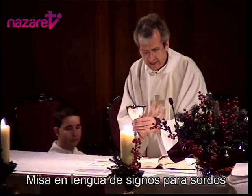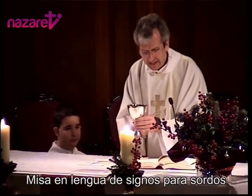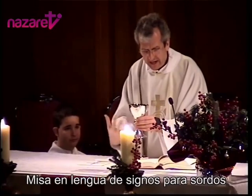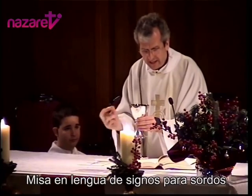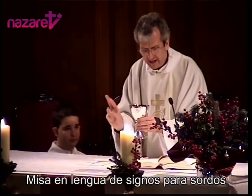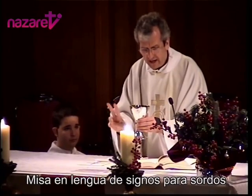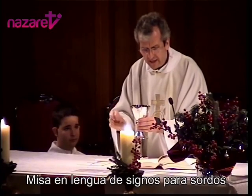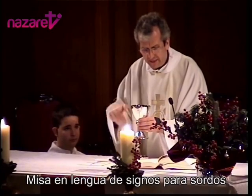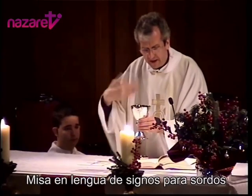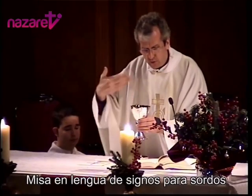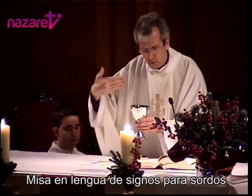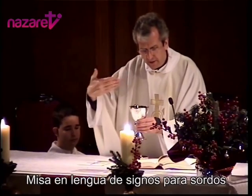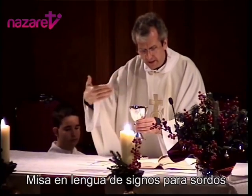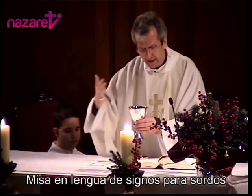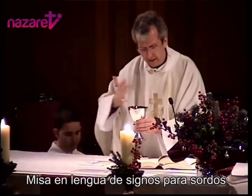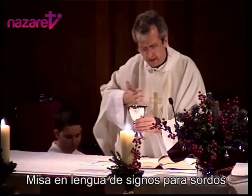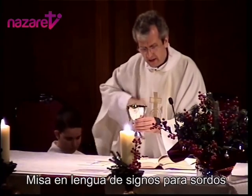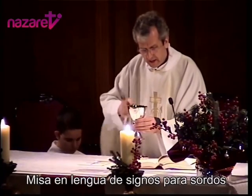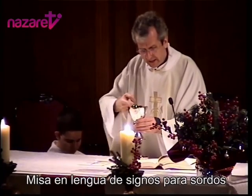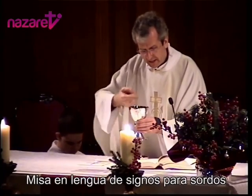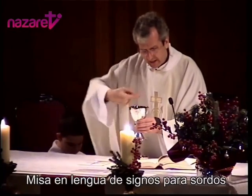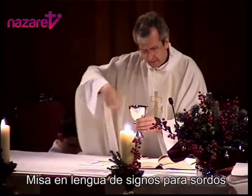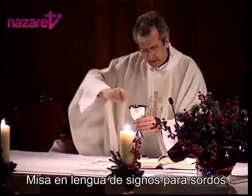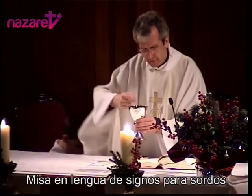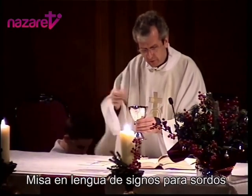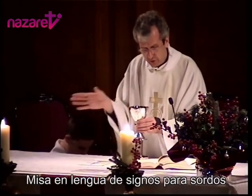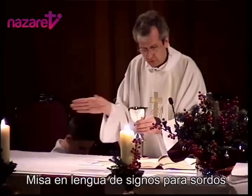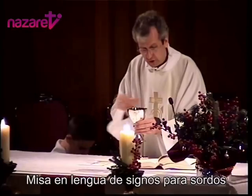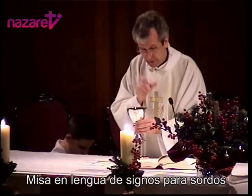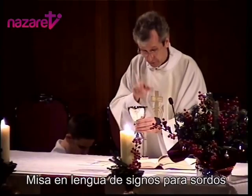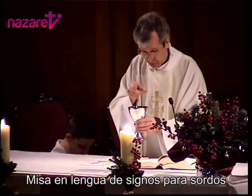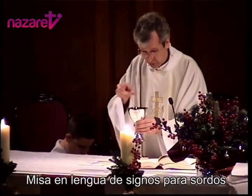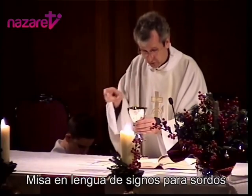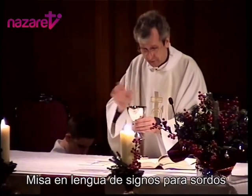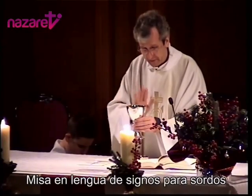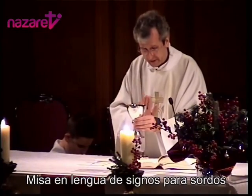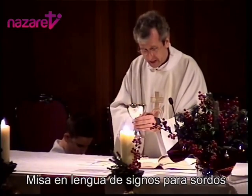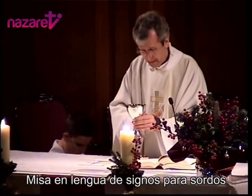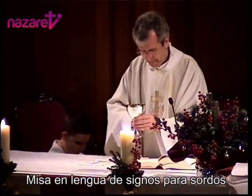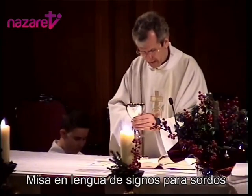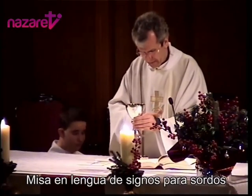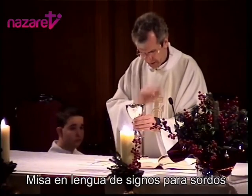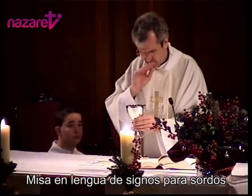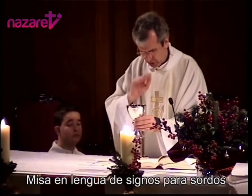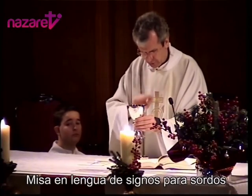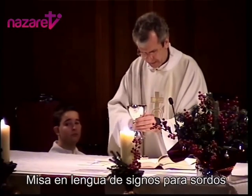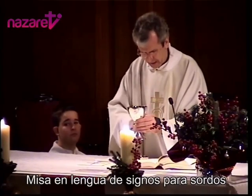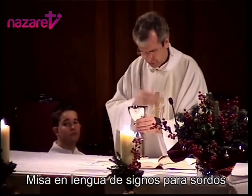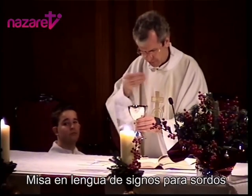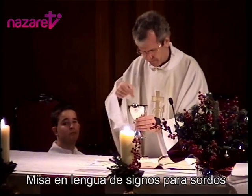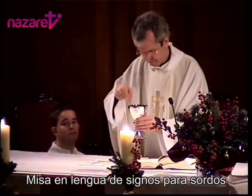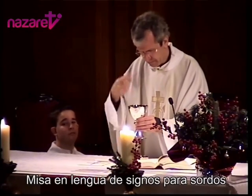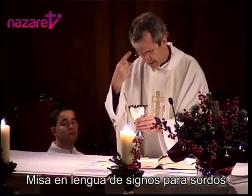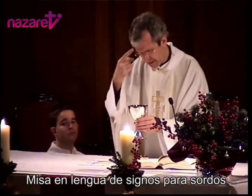sangre, sangre de la alianza nueva y eterna, que será derramada por vosotros y por todos los hombres para el perdón de los